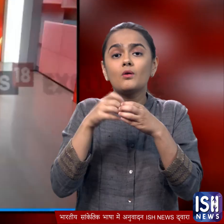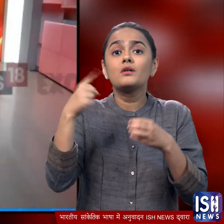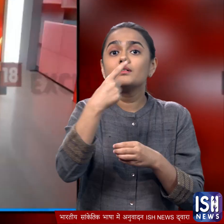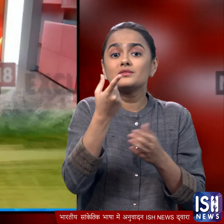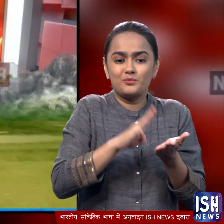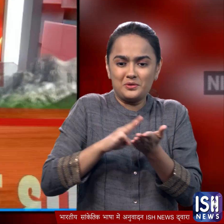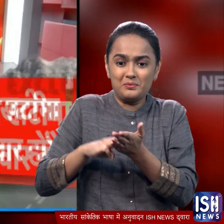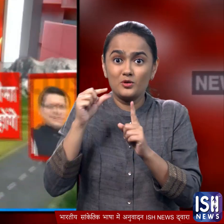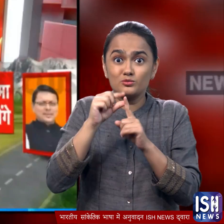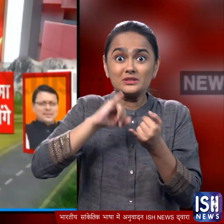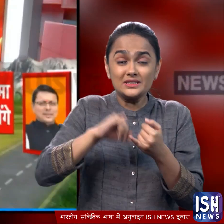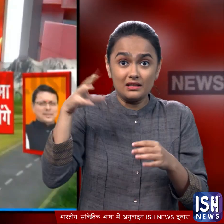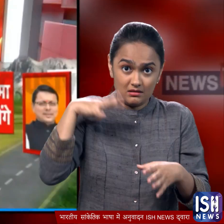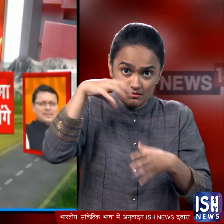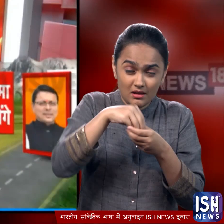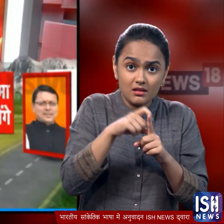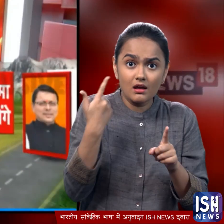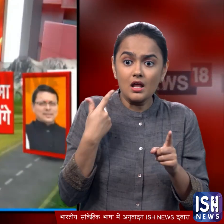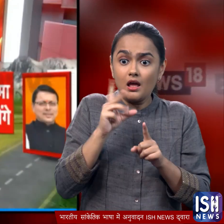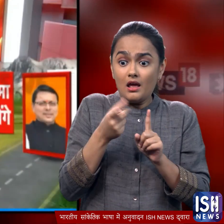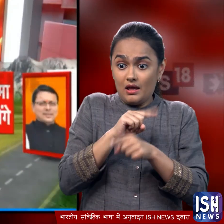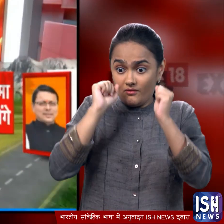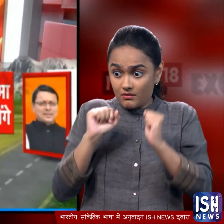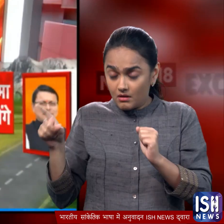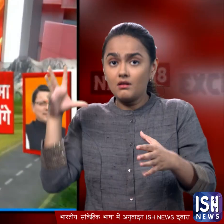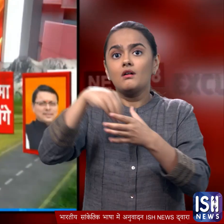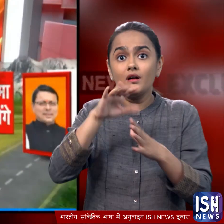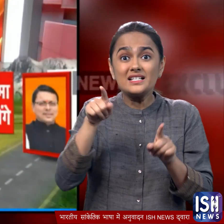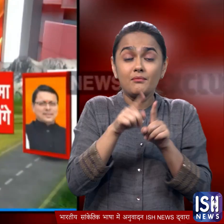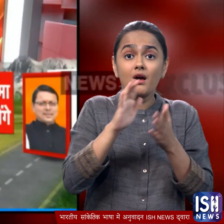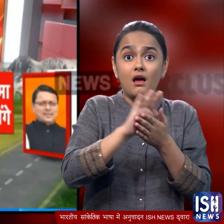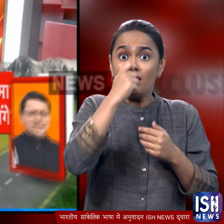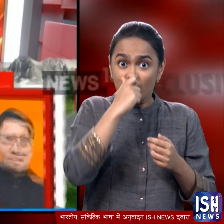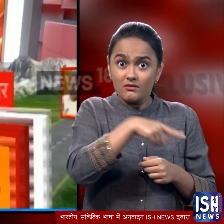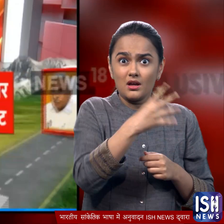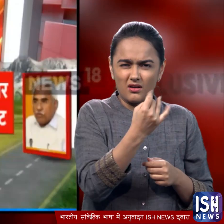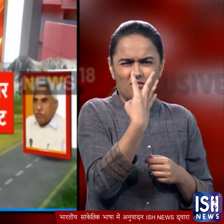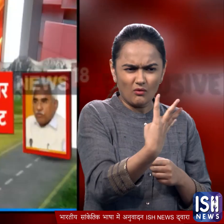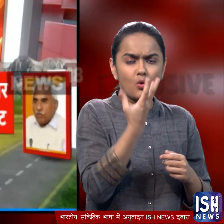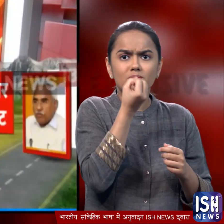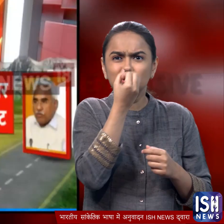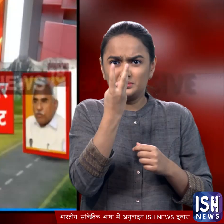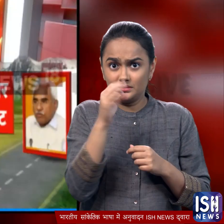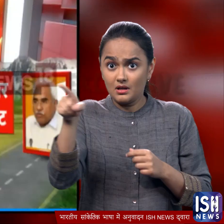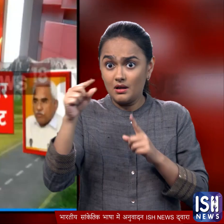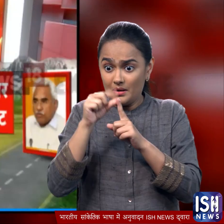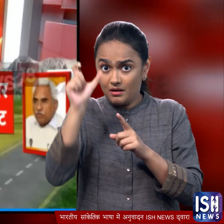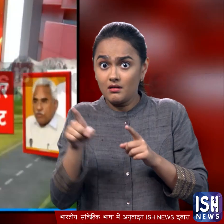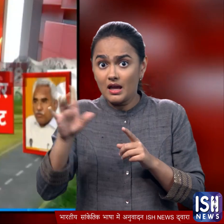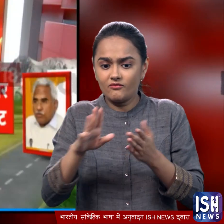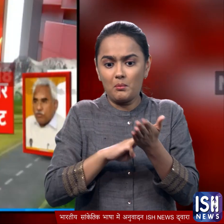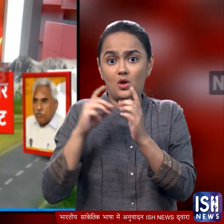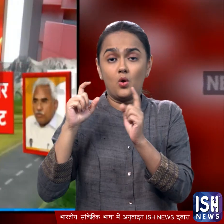और मुख्यमंत्री पुष्कर सिंह धामी को एक बार फिर खटीमा सीट से चुनावी मैदान में उतारा। वहीं हरिद्वार से लगातार 4 बार विधायक और बीजेपी के प्रदेश